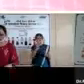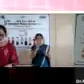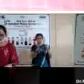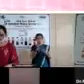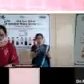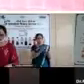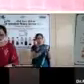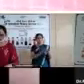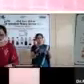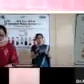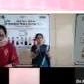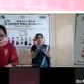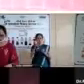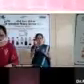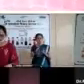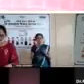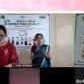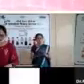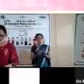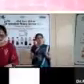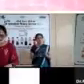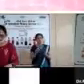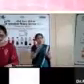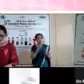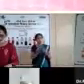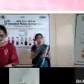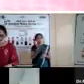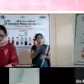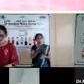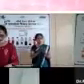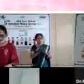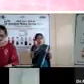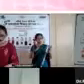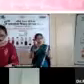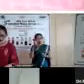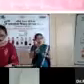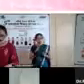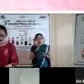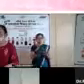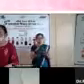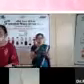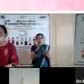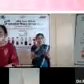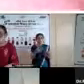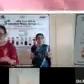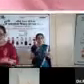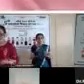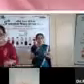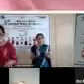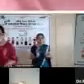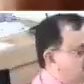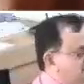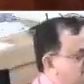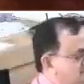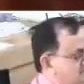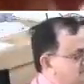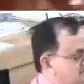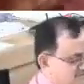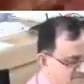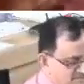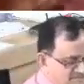संस्थान देहरादून को बधाई देता हूं, जिन्होंने इस पहल का आयोजन किया। धन्यवाद। जय हिंद। बहुत